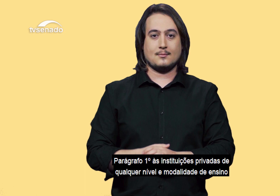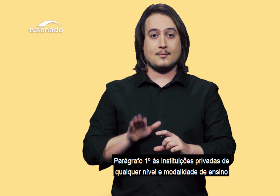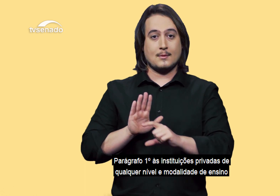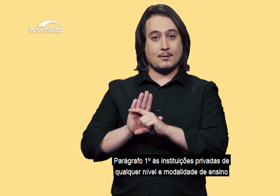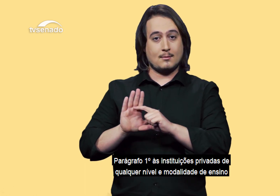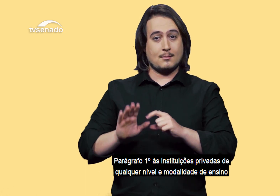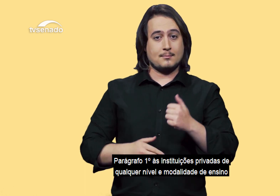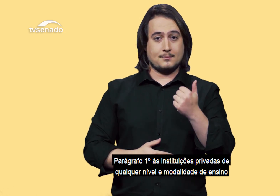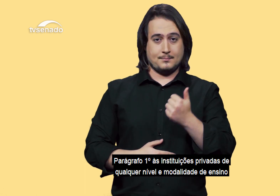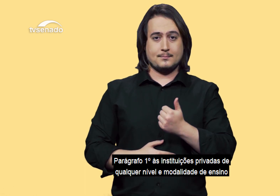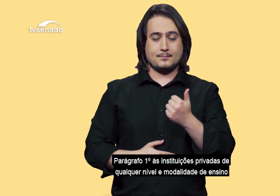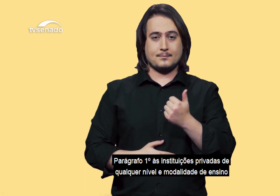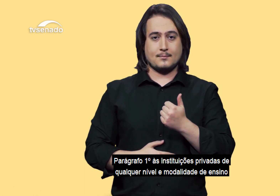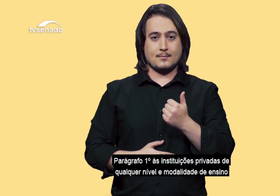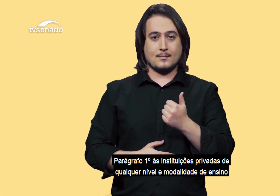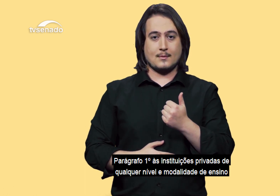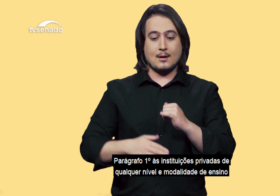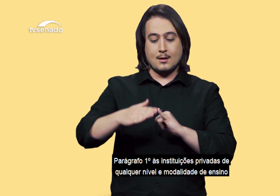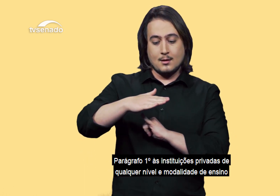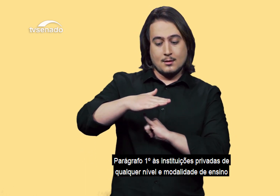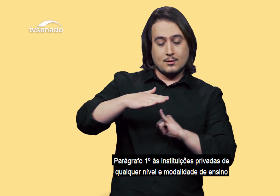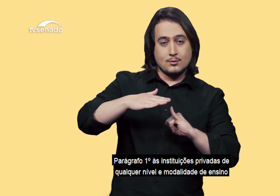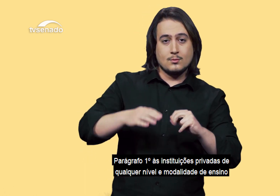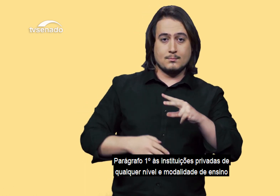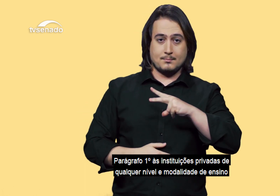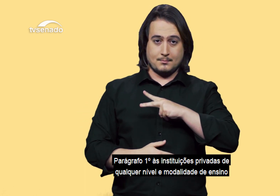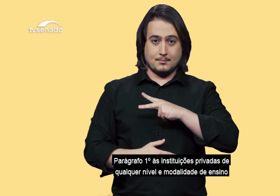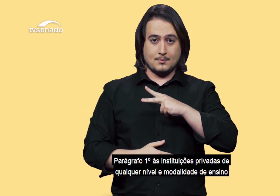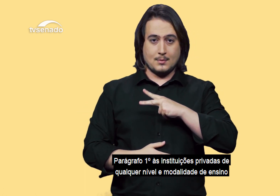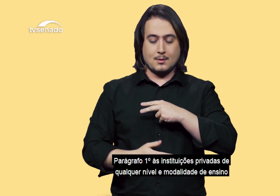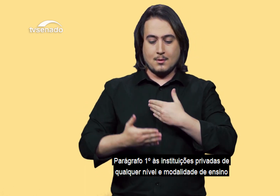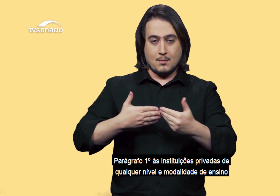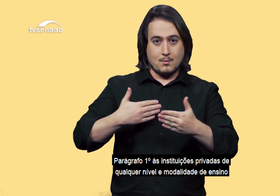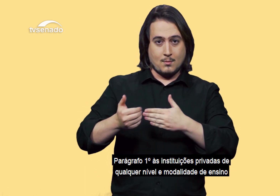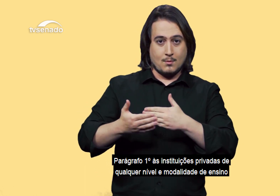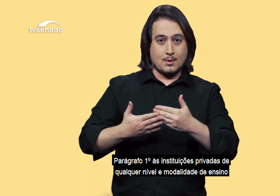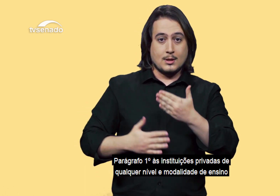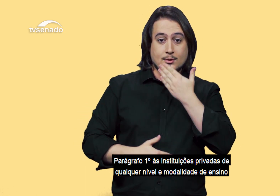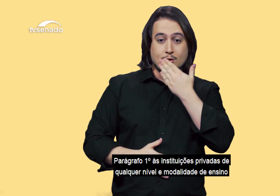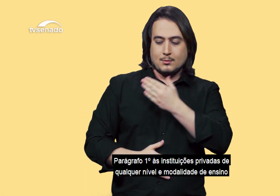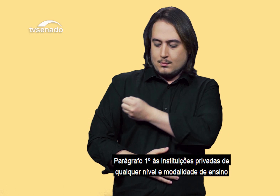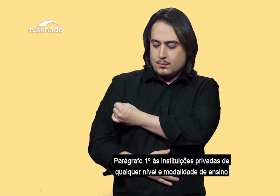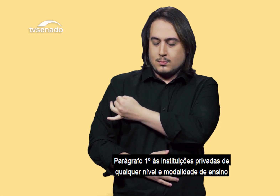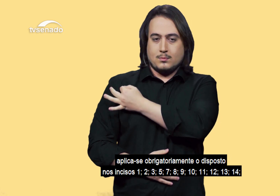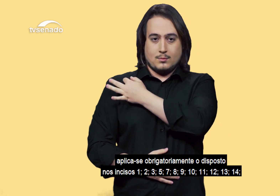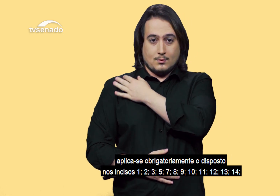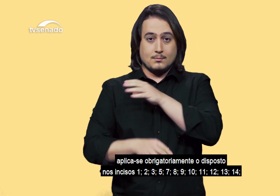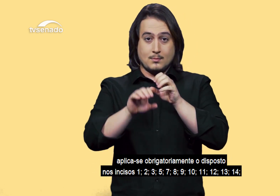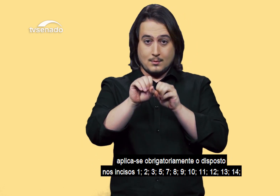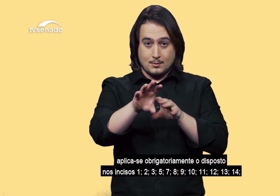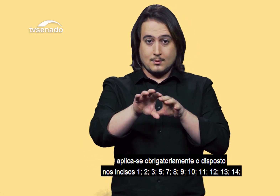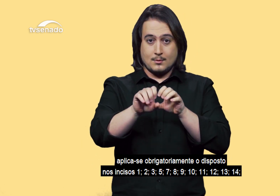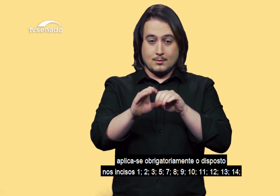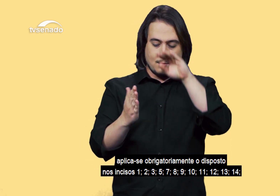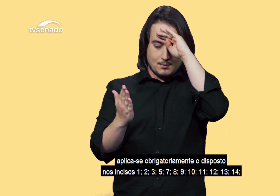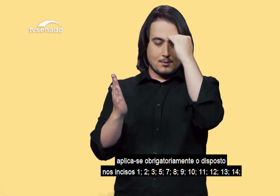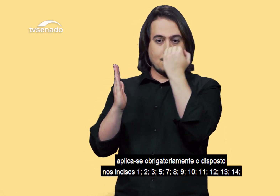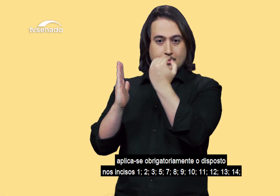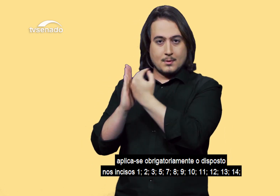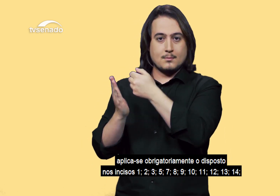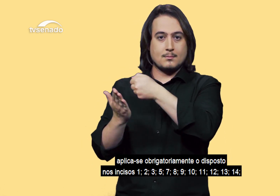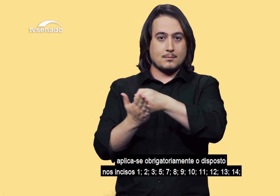Parágrafo 1º. As instituições privadas de qualquer nível e modalidade de ensino aplica-se